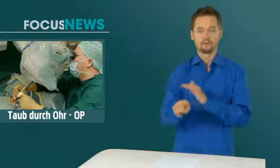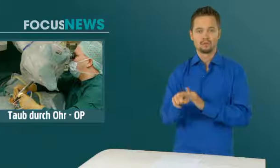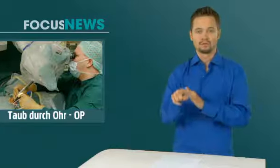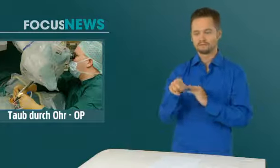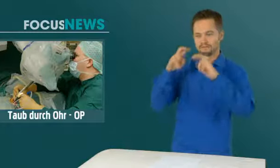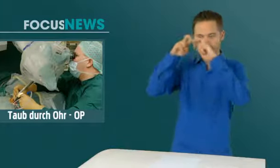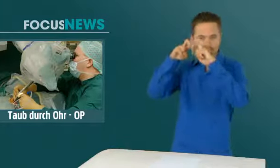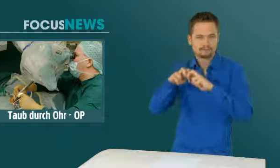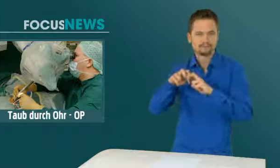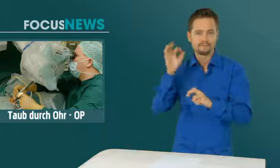wäre